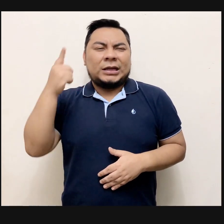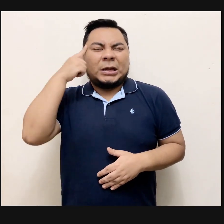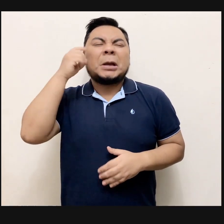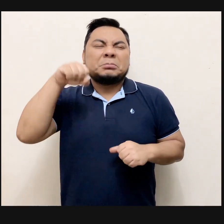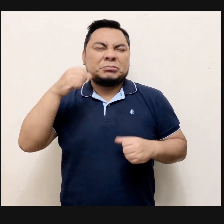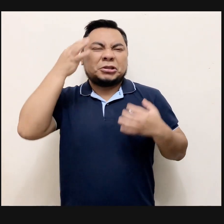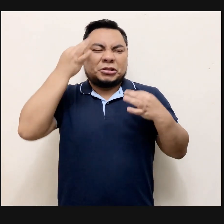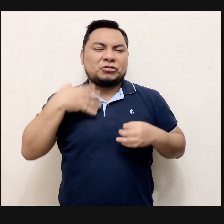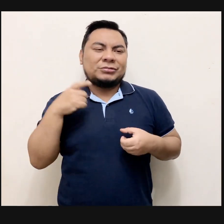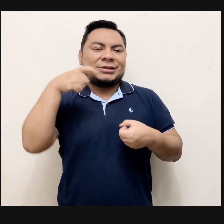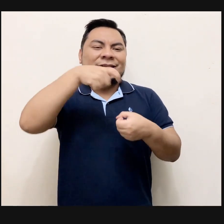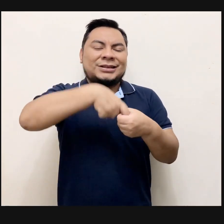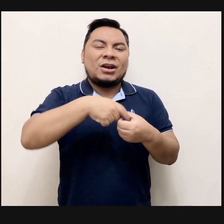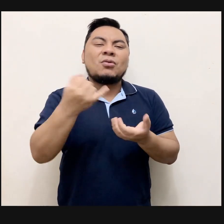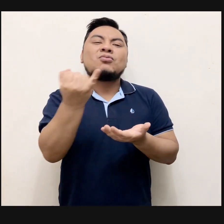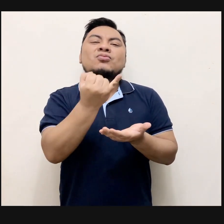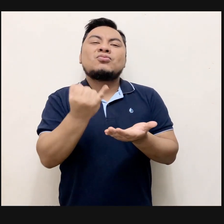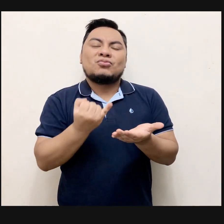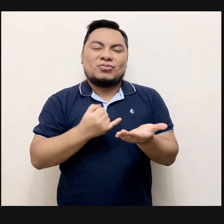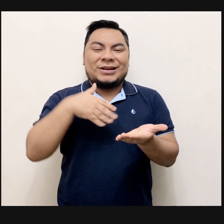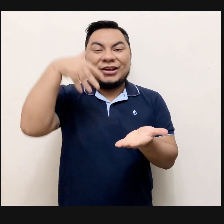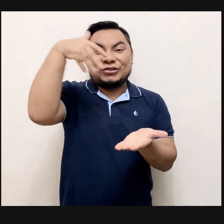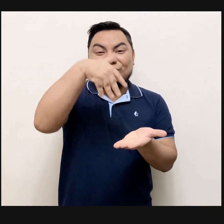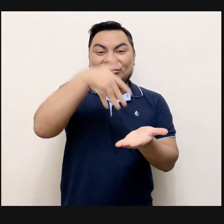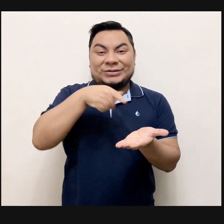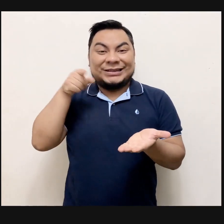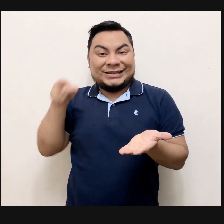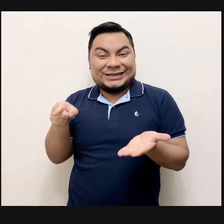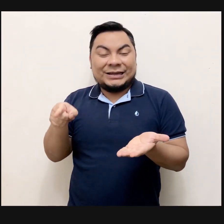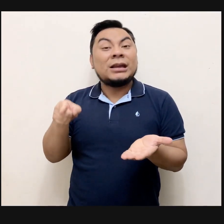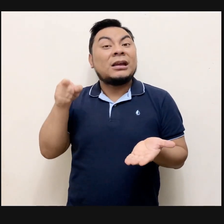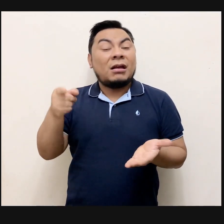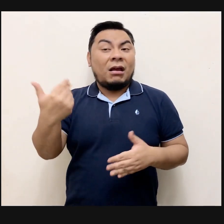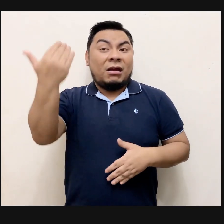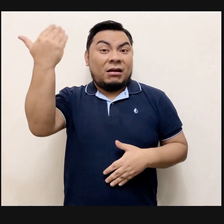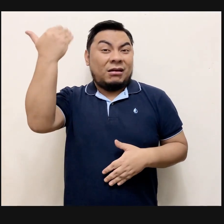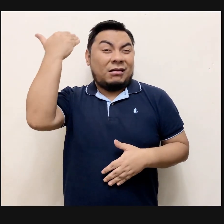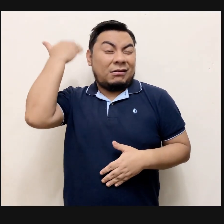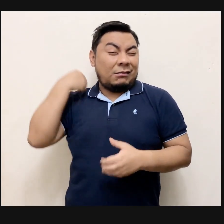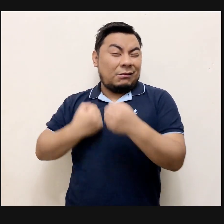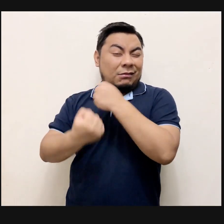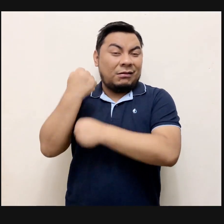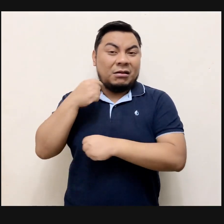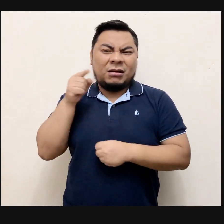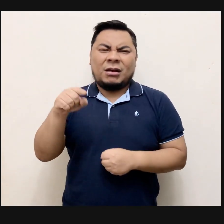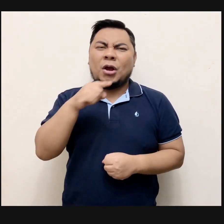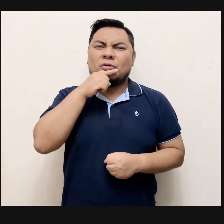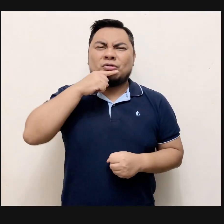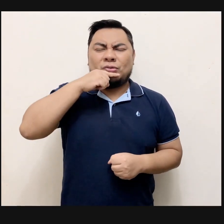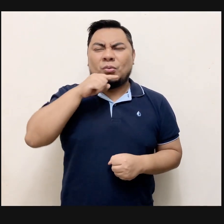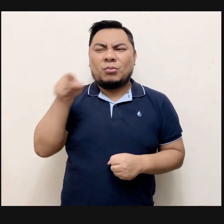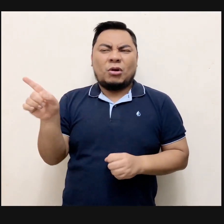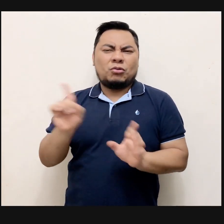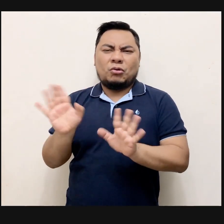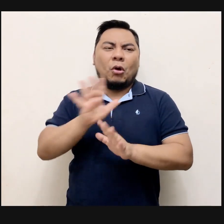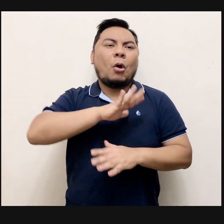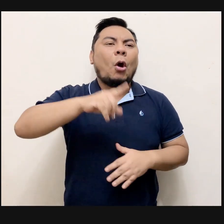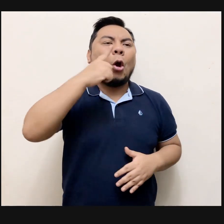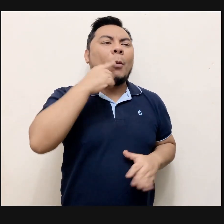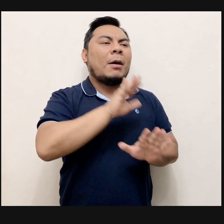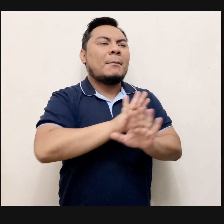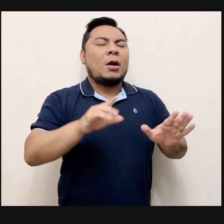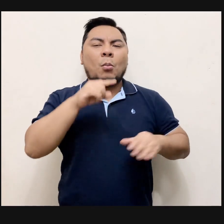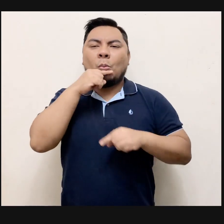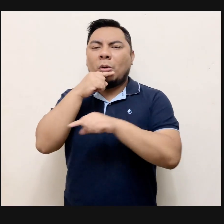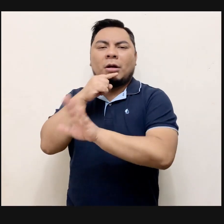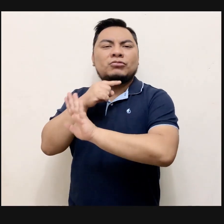edad que estudió pintura, en una época donde no era considerada una carrera apropiada para una mujer.